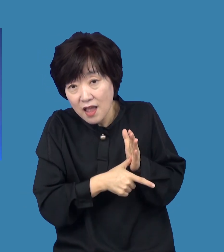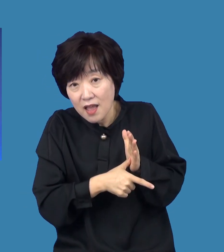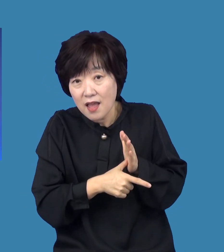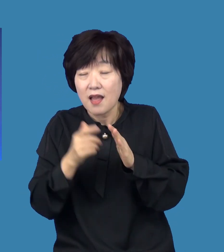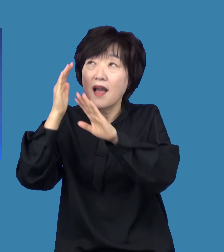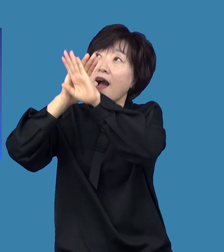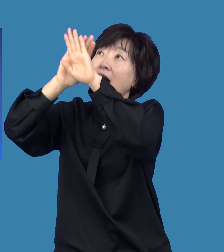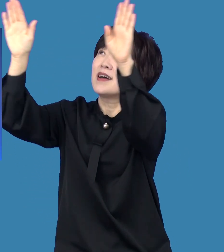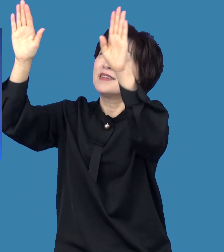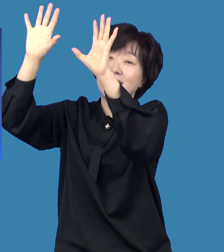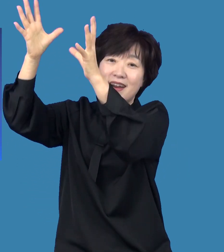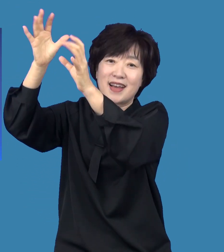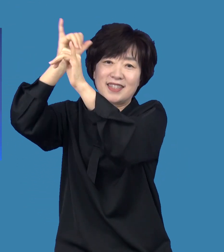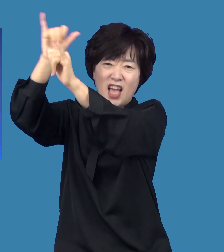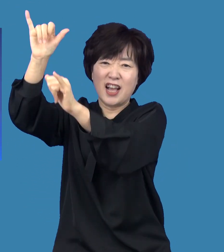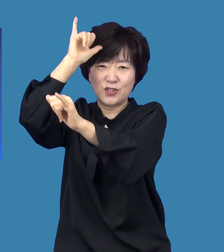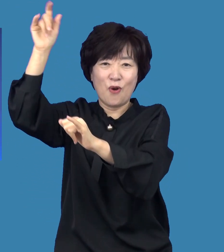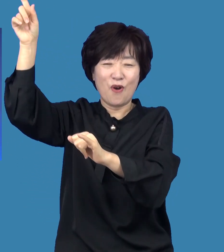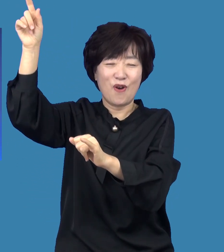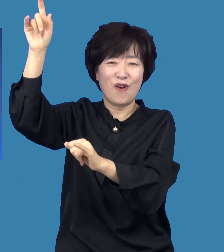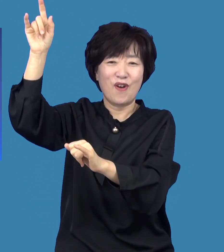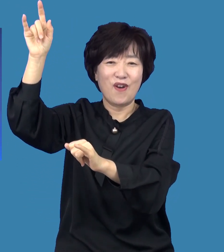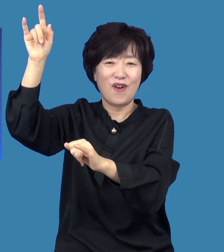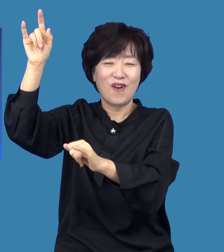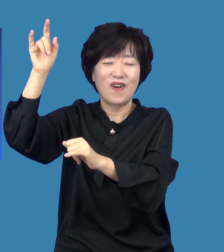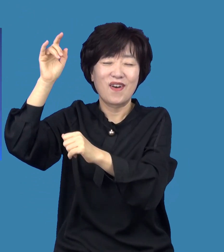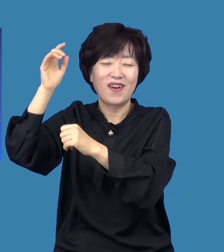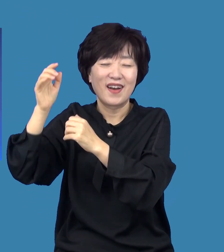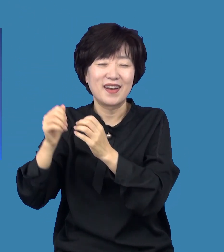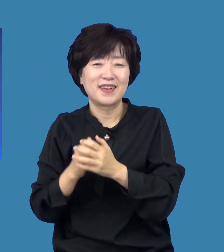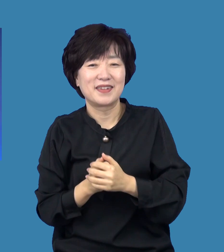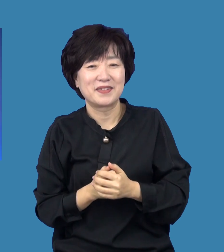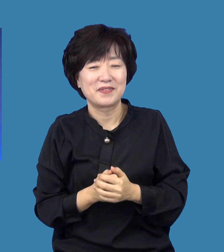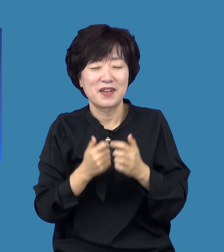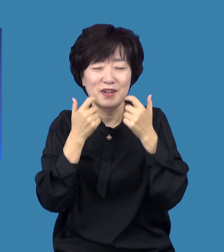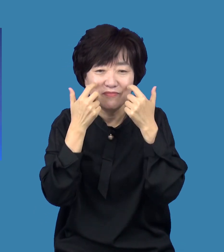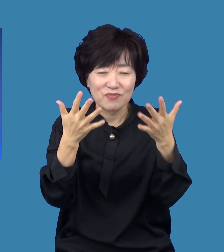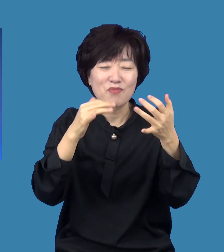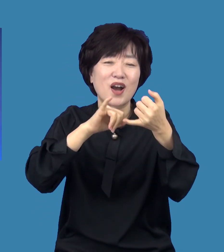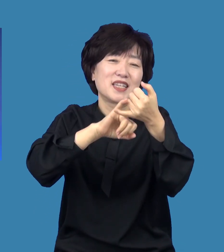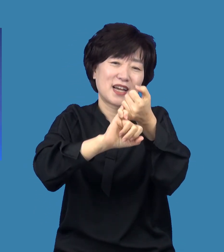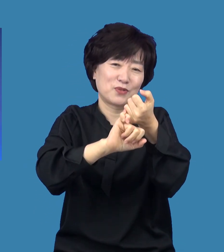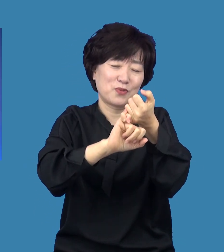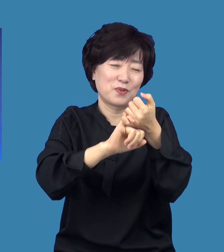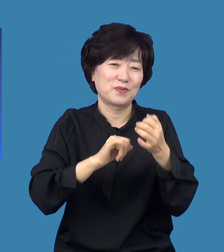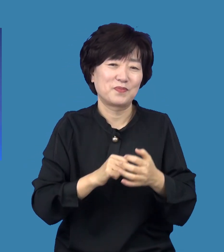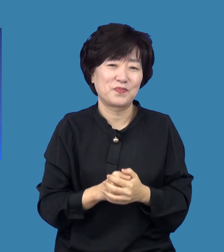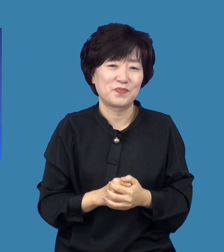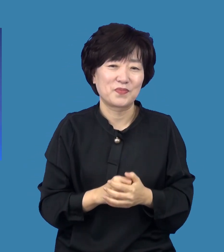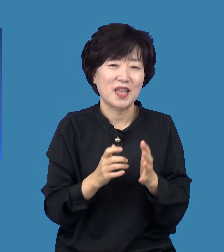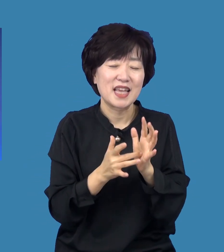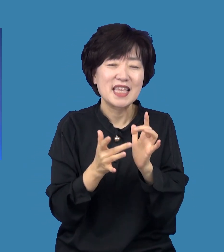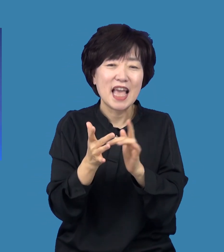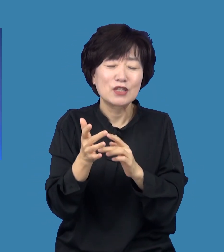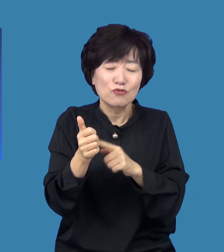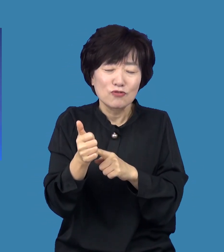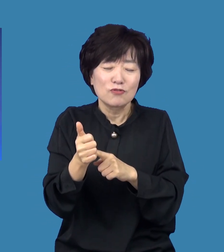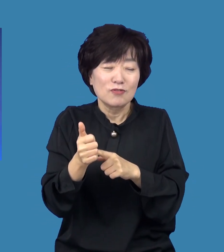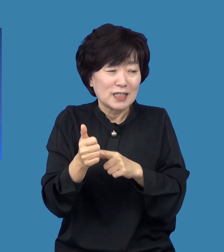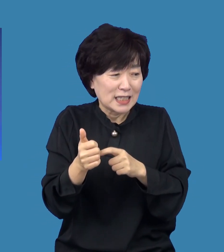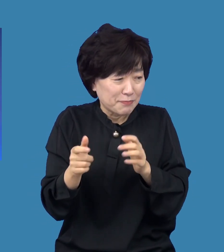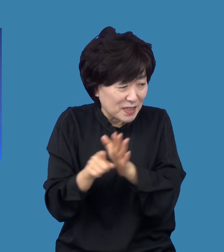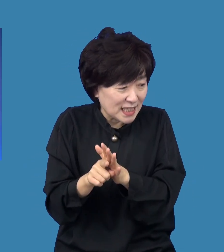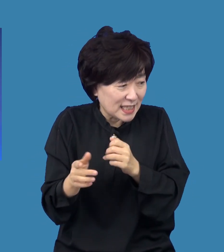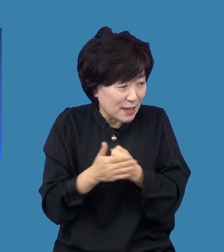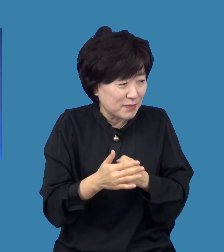있다는 거예요. 하늘에서 상이 있다는 거예요. 분명한 약속입니다. 그래서 예수로 인해 모욕당하고 예수로